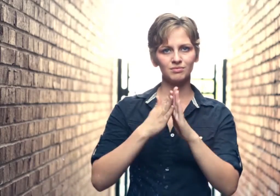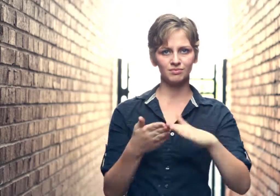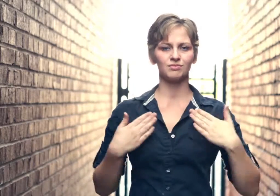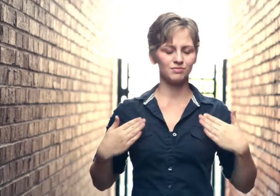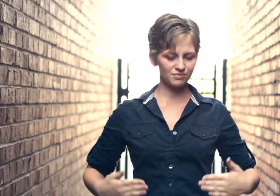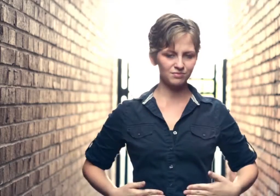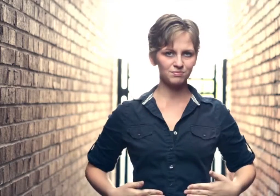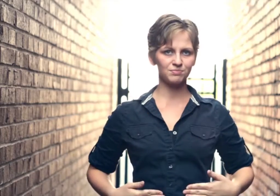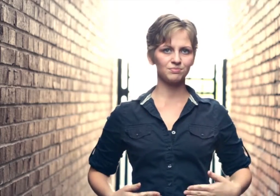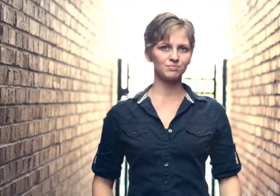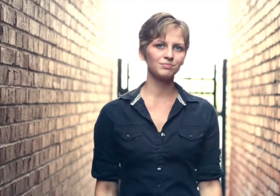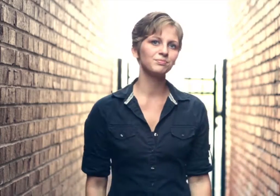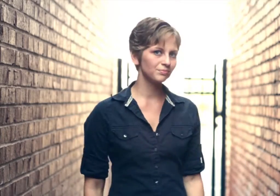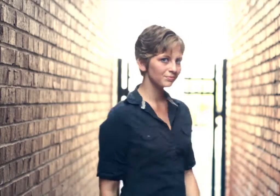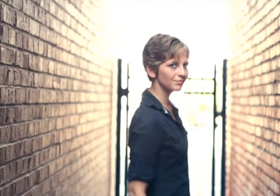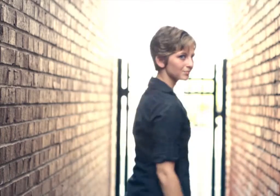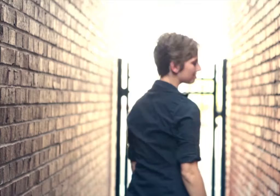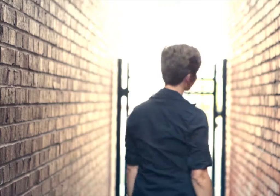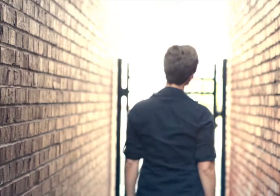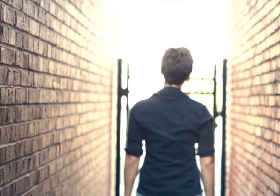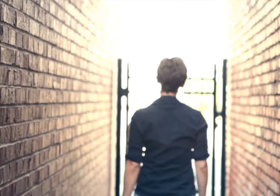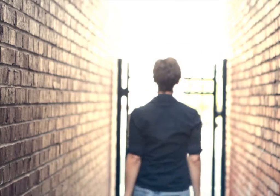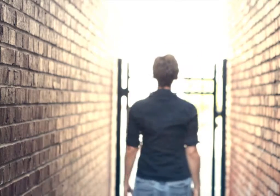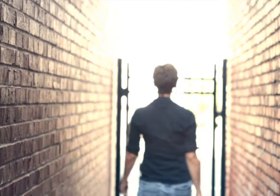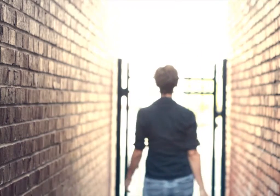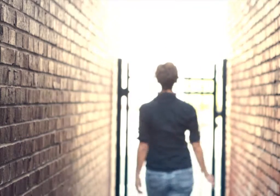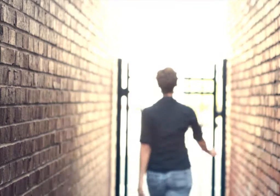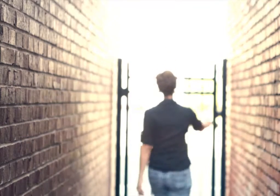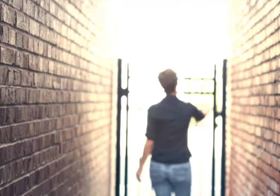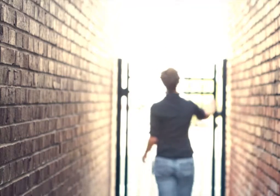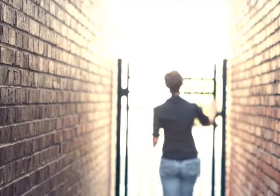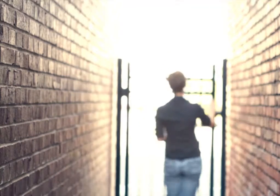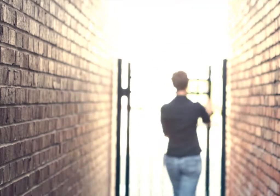convierte en carne. Las manos unidas en señal de rezo.